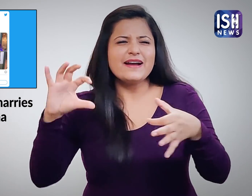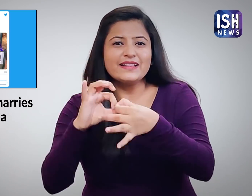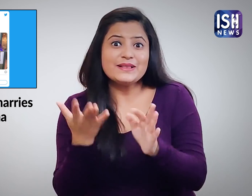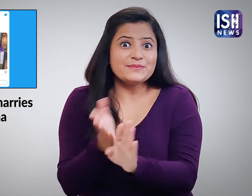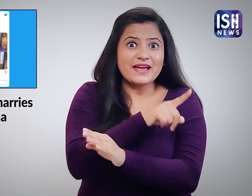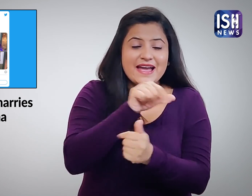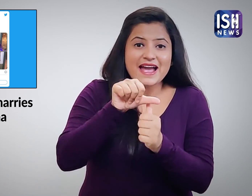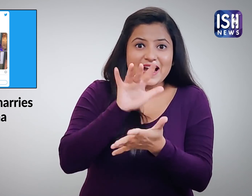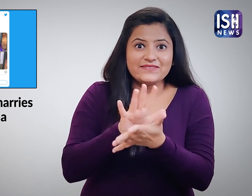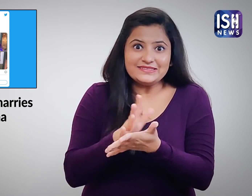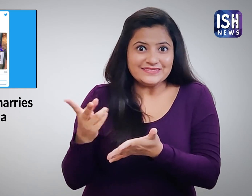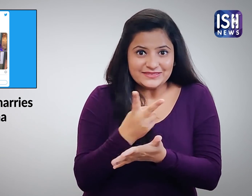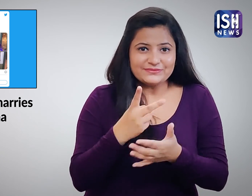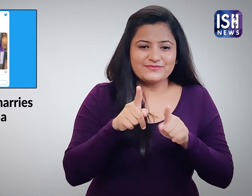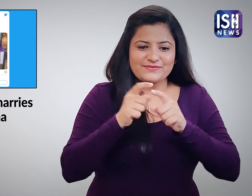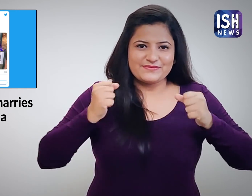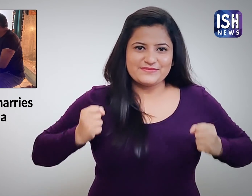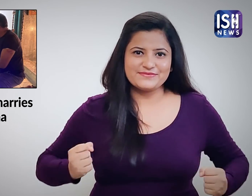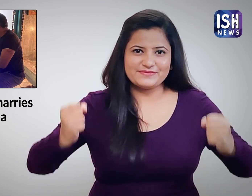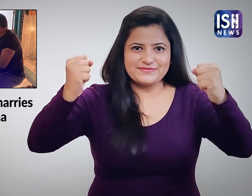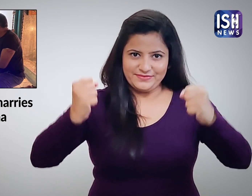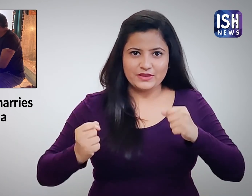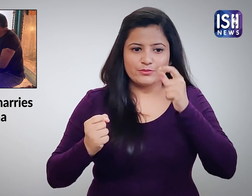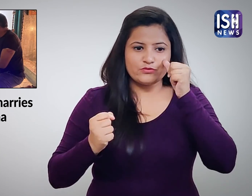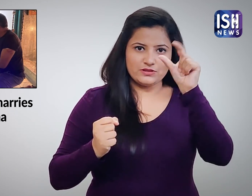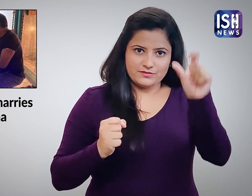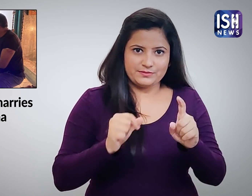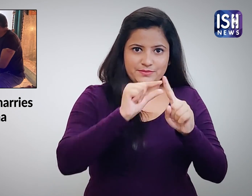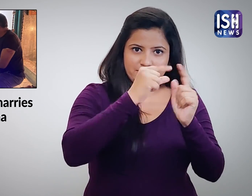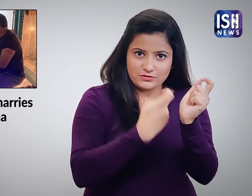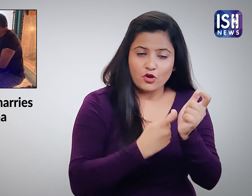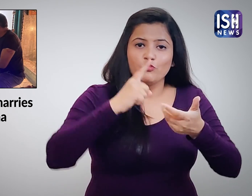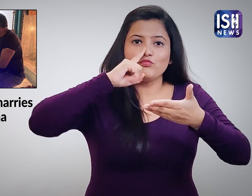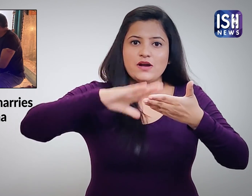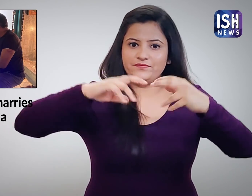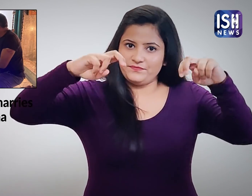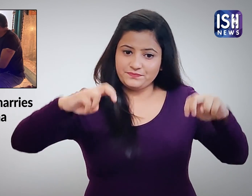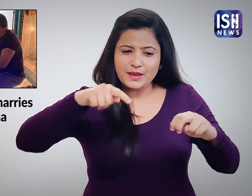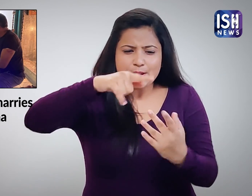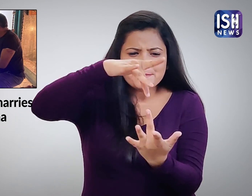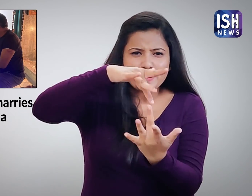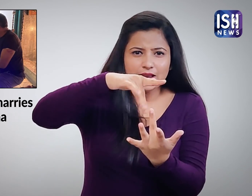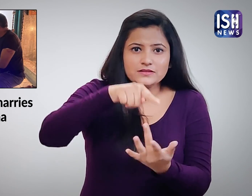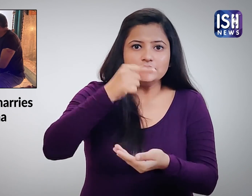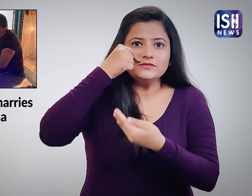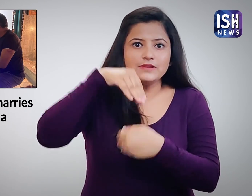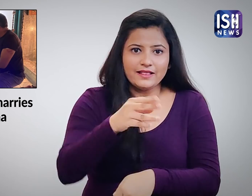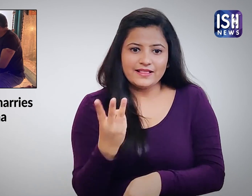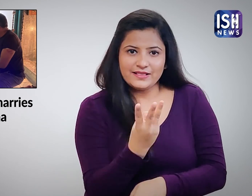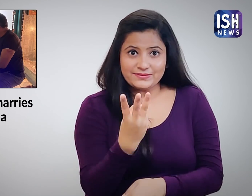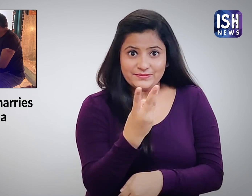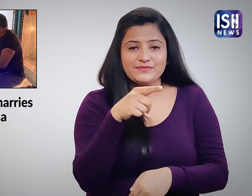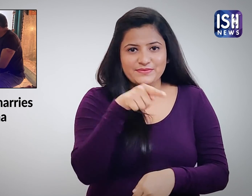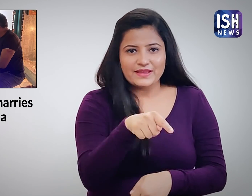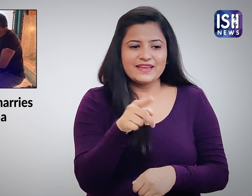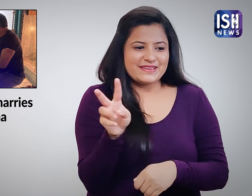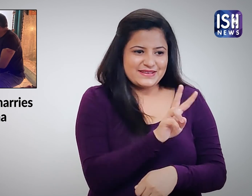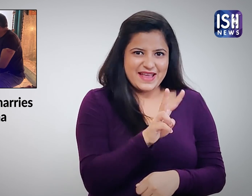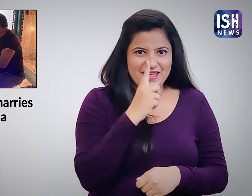ट्विटर पर पोस्ट की। जिसमें वेदान अपने माता-पिता की बीच जूले पर बैठा दिख रहा था। फिर उन्होंने एक